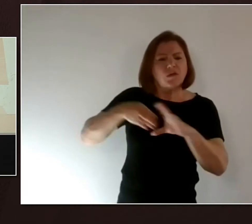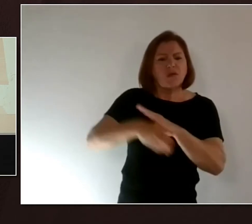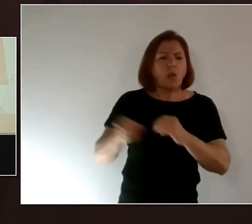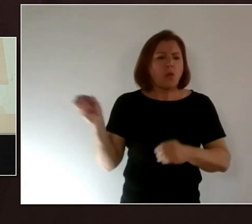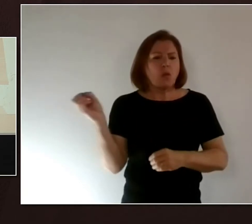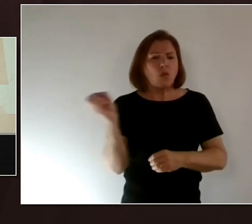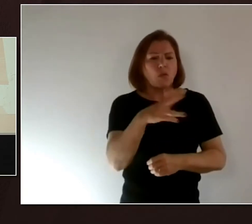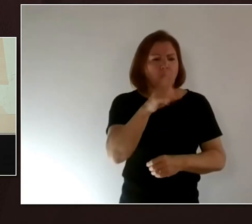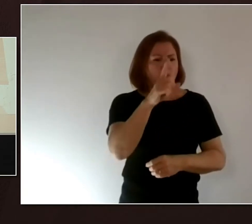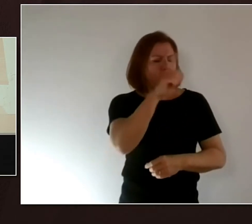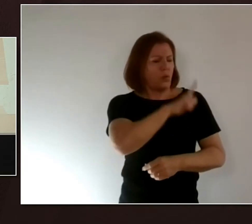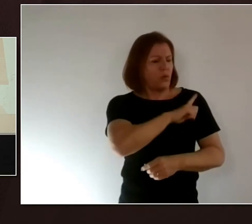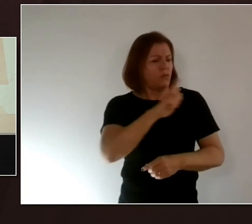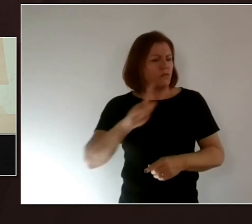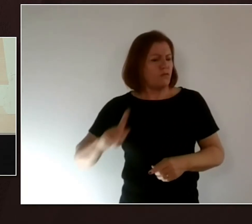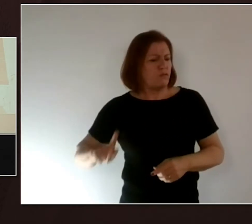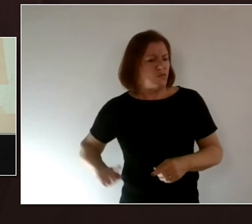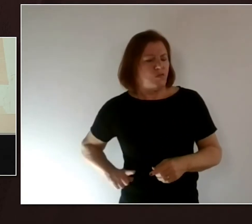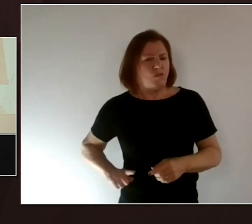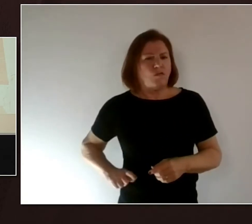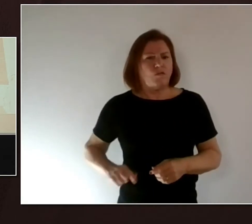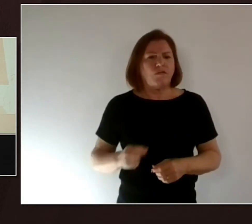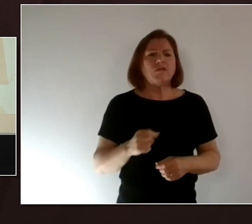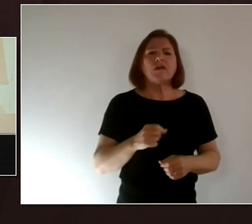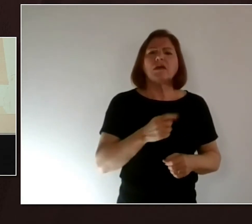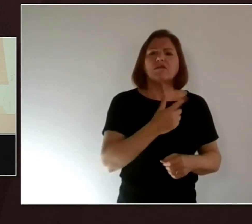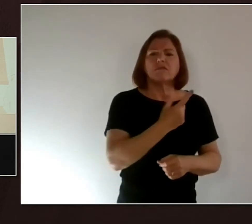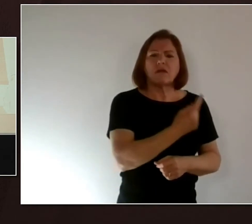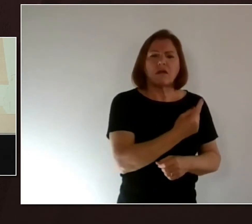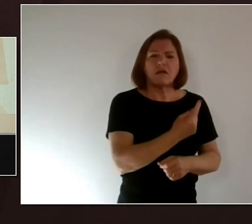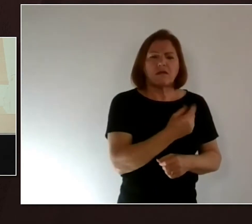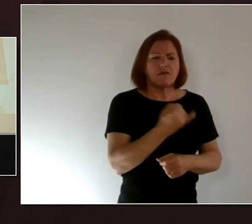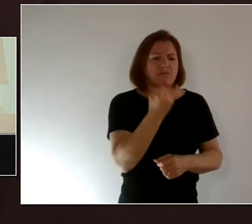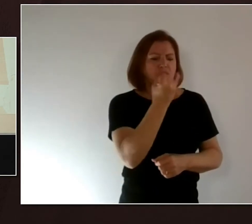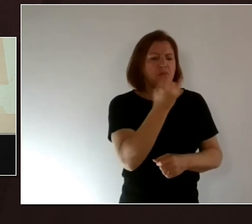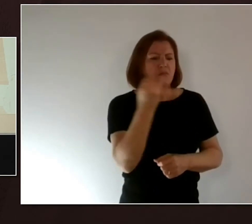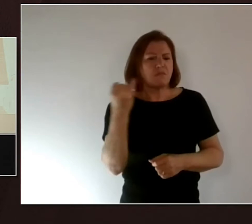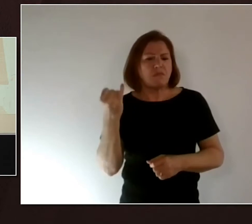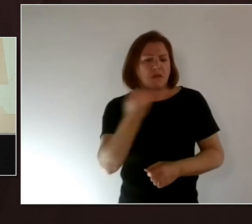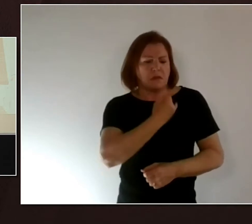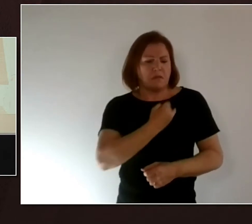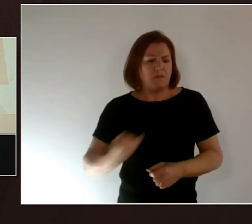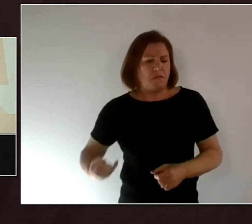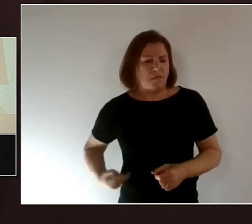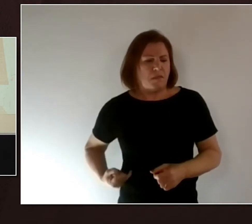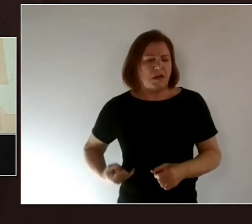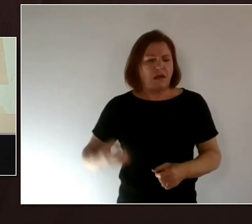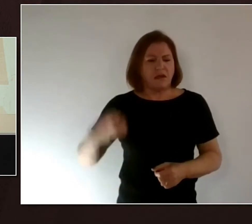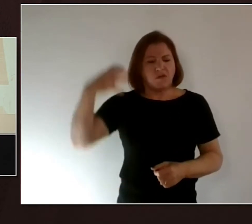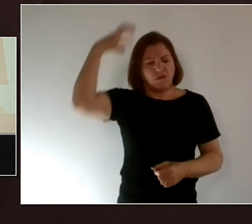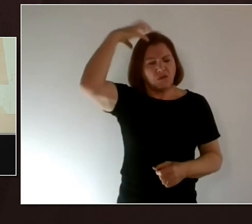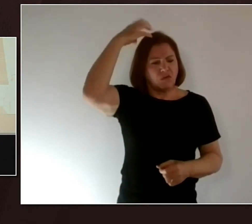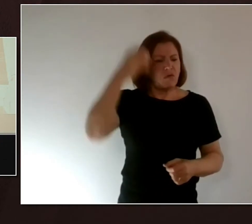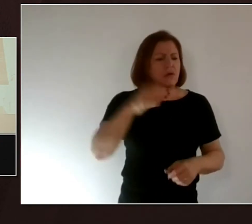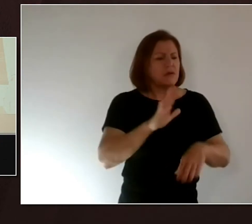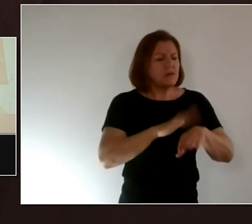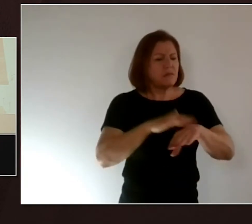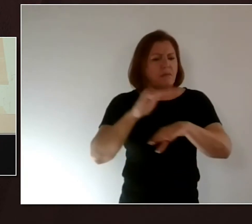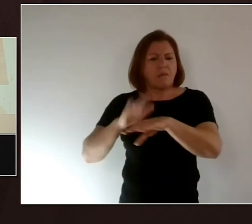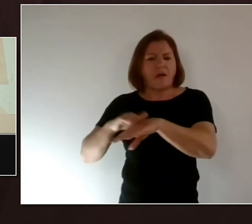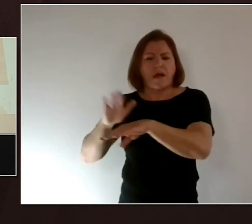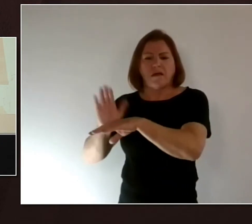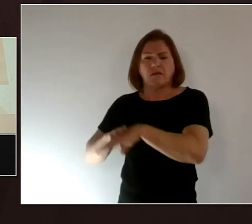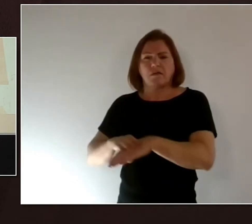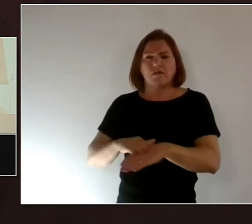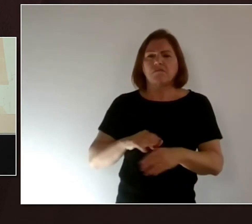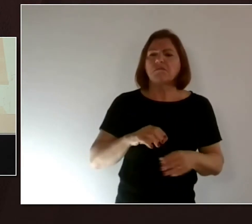colocou vários imperadores. Ele era o imperador principal, tinha vários outros que o ajudavam a cuidar de vários